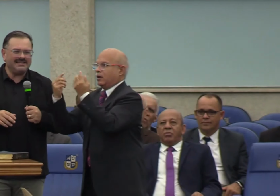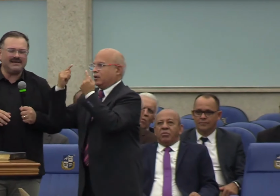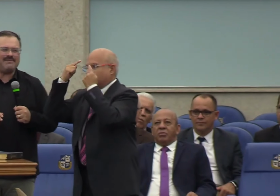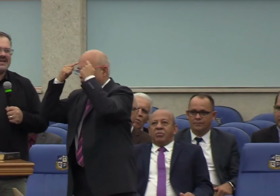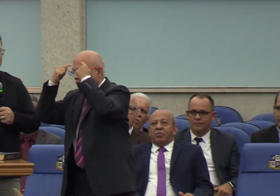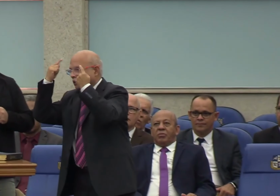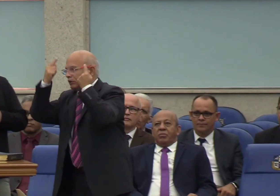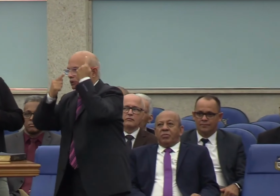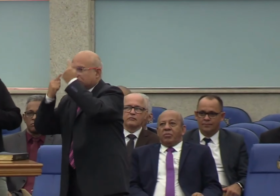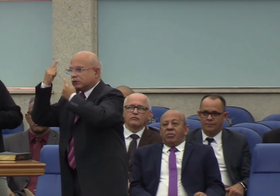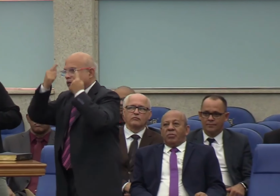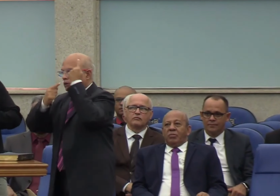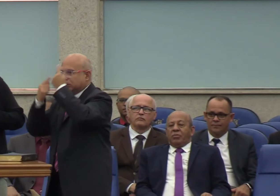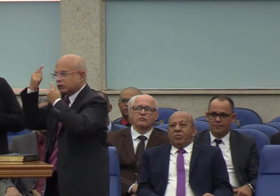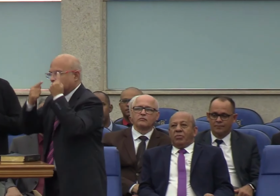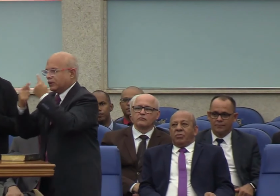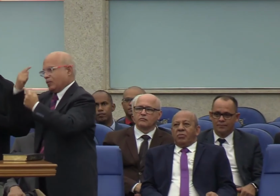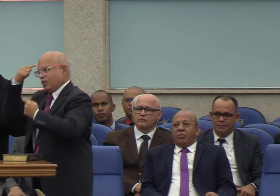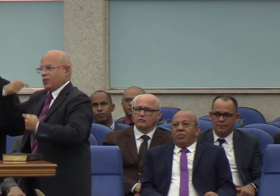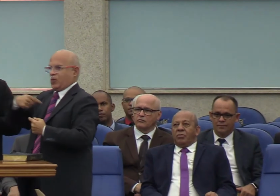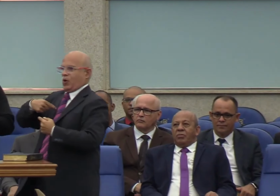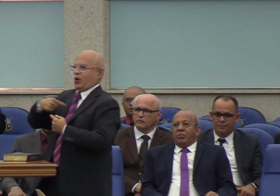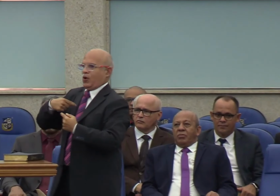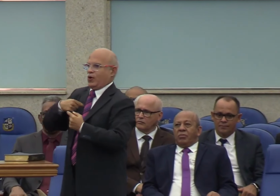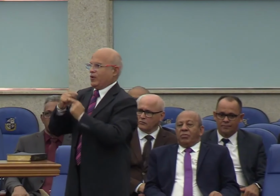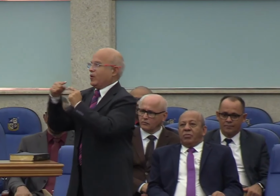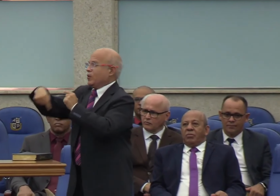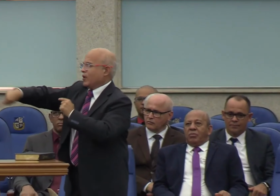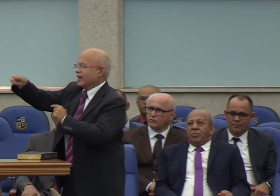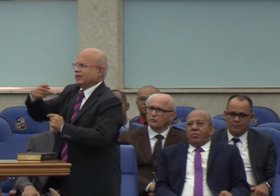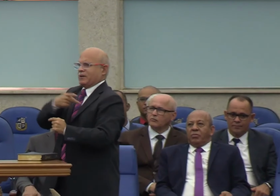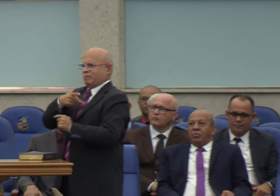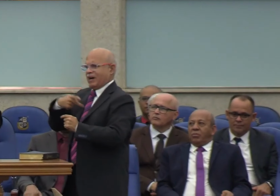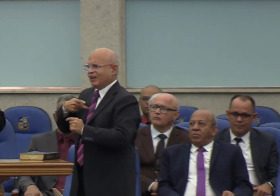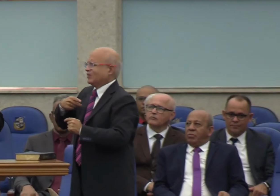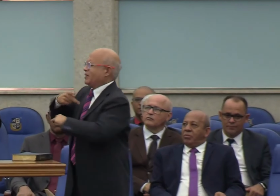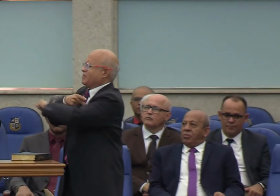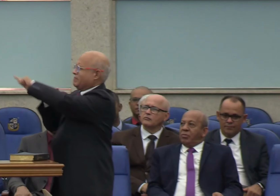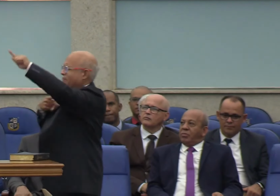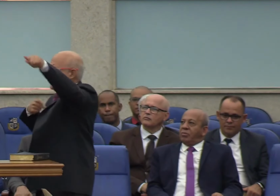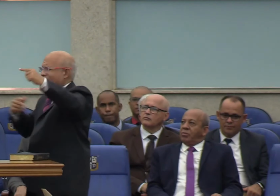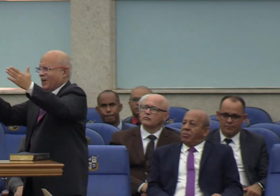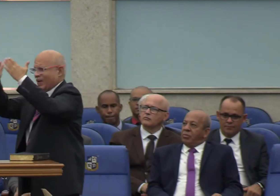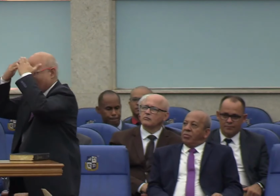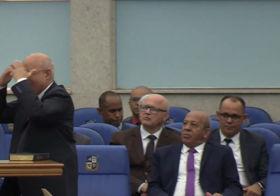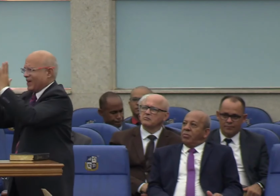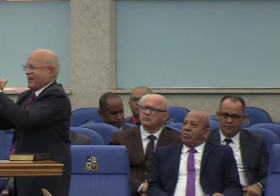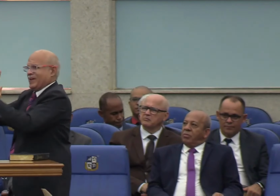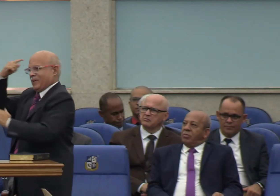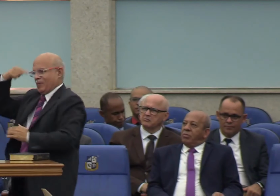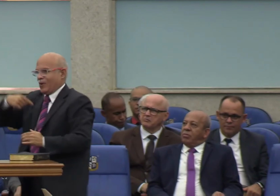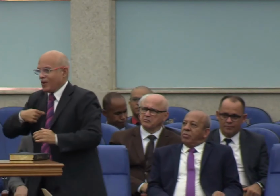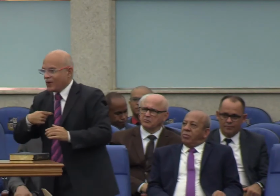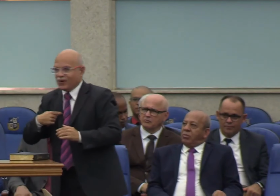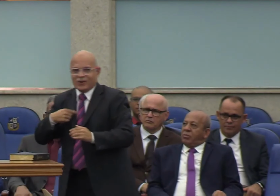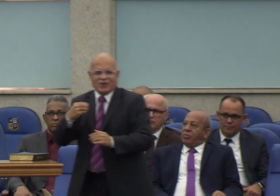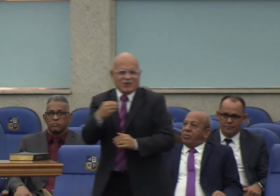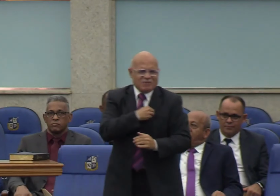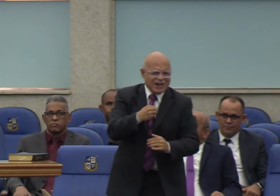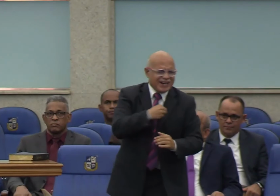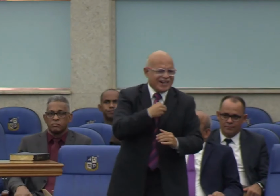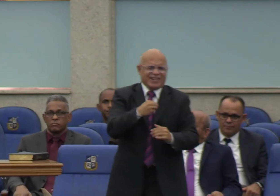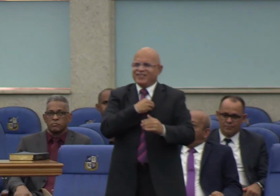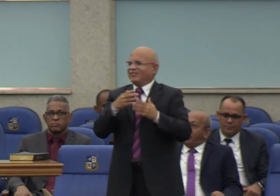E também a minha família, diante disso tudo, começou a ficar preocupada. Os pastores começaram a